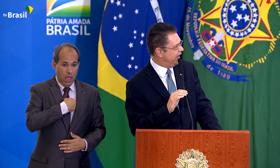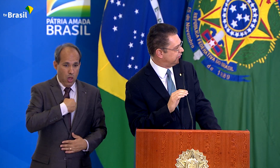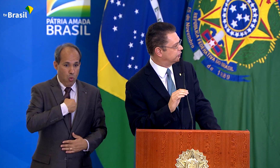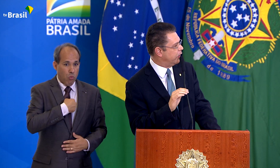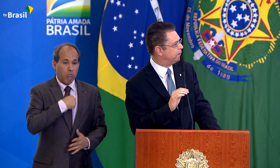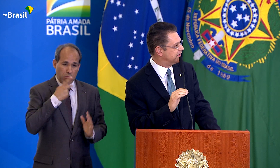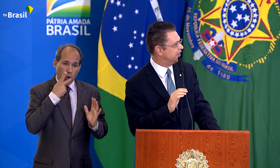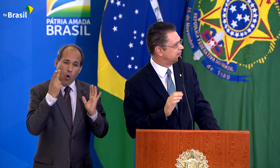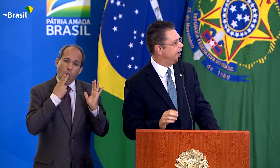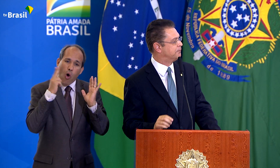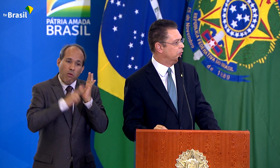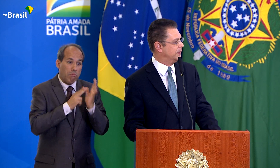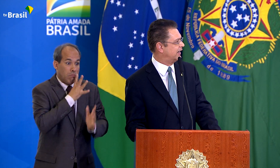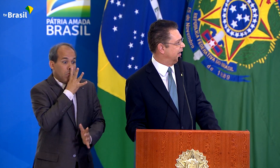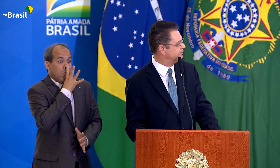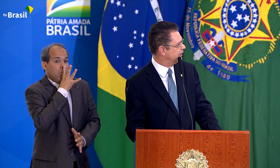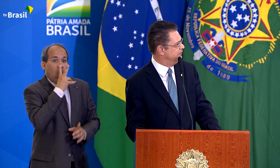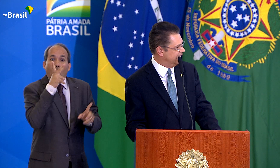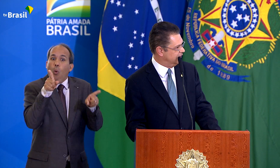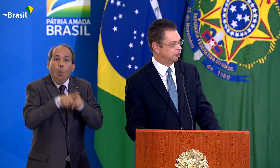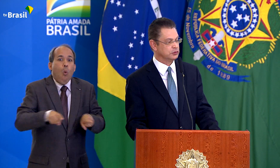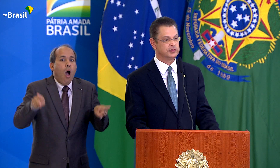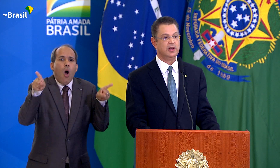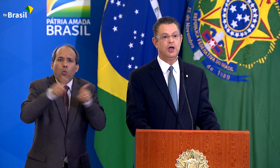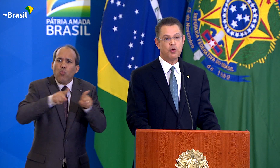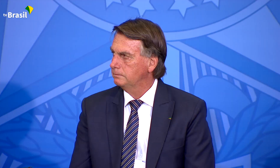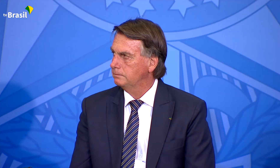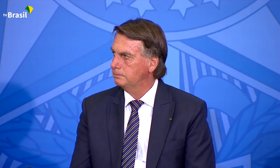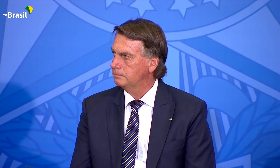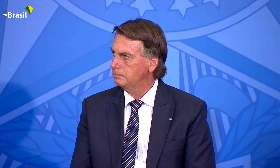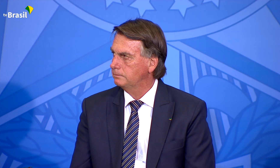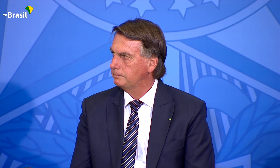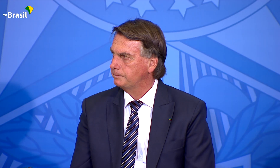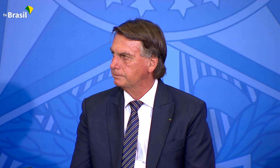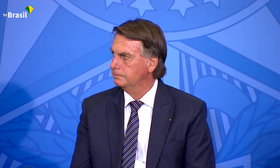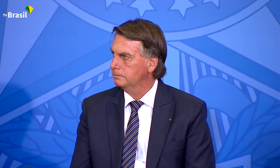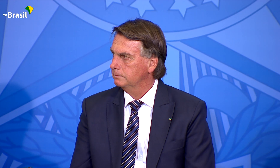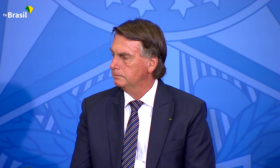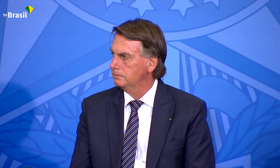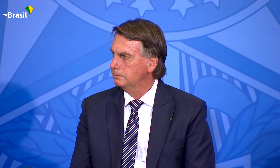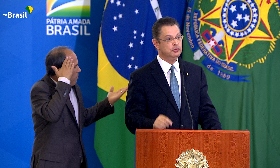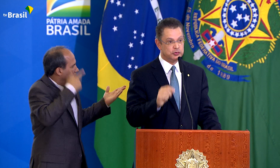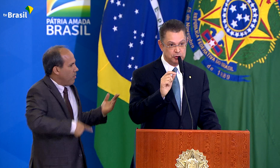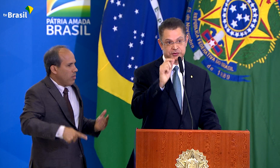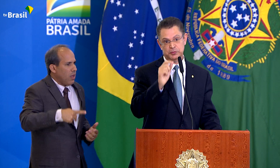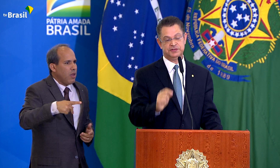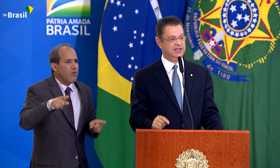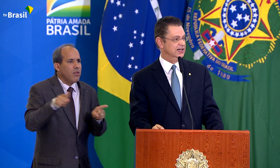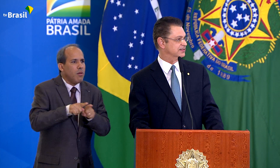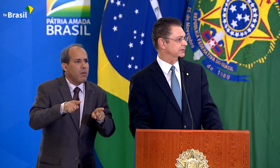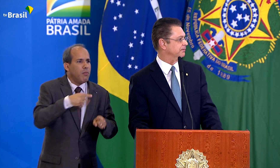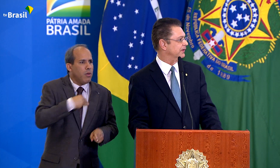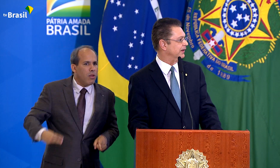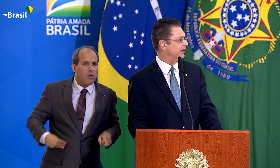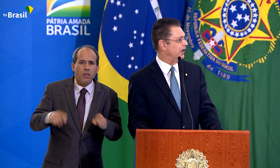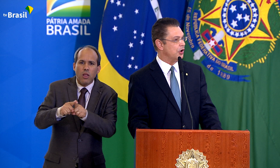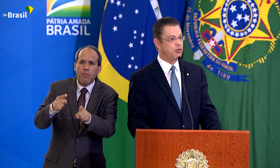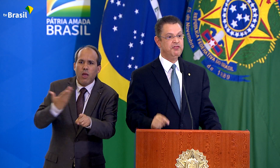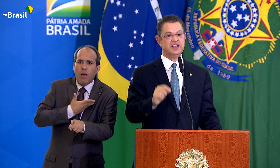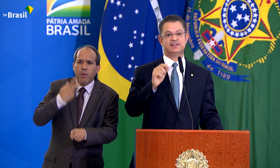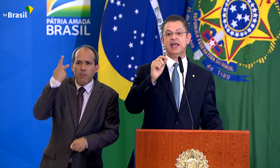assustadoramente senhor presidente da república ministros colegas parlamentares nos últimos